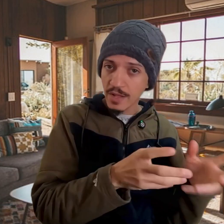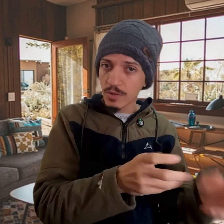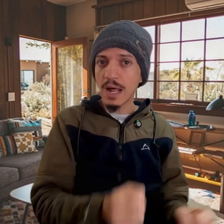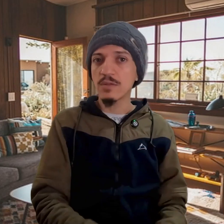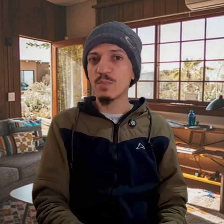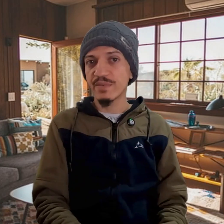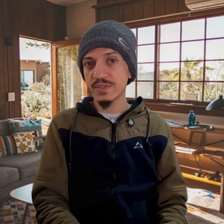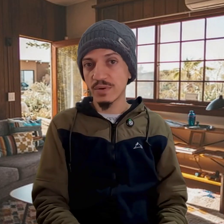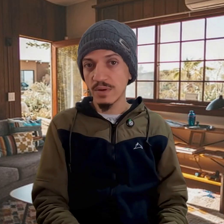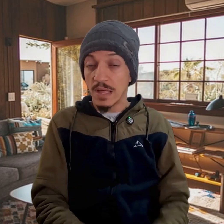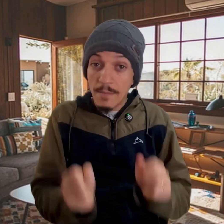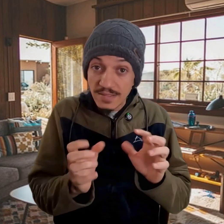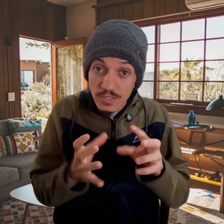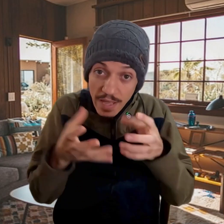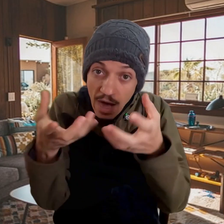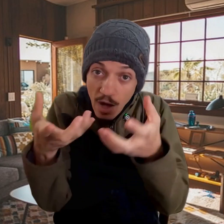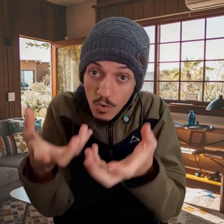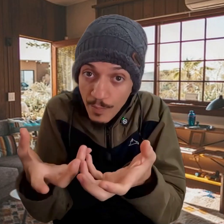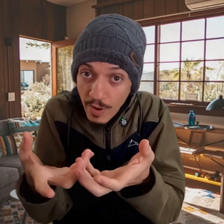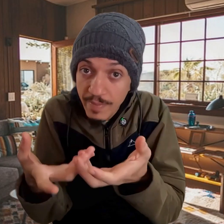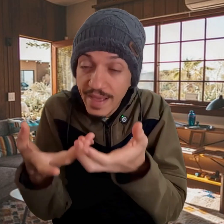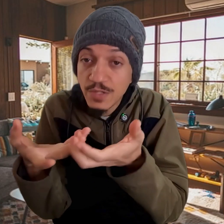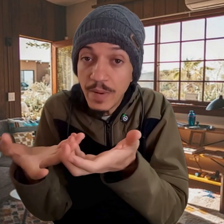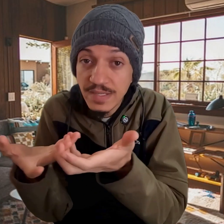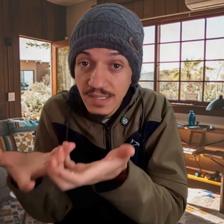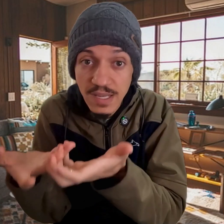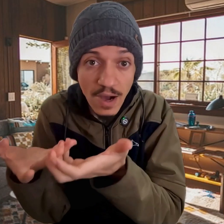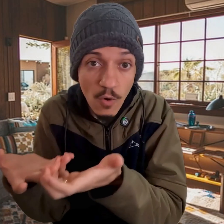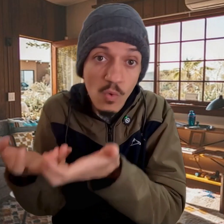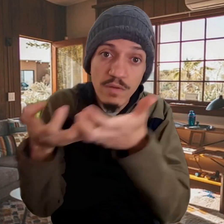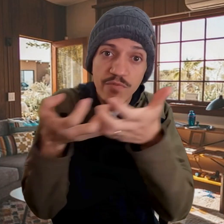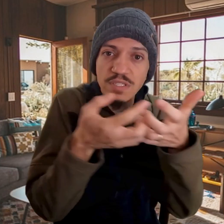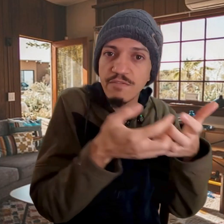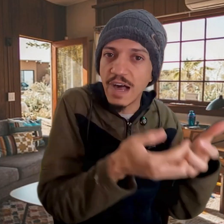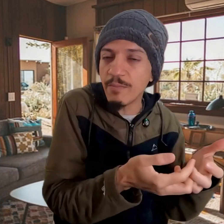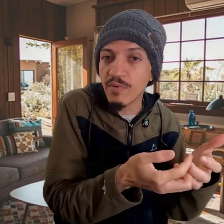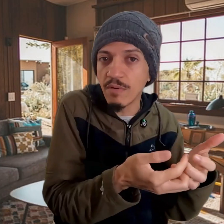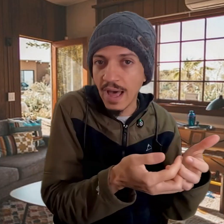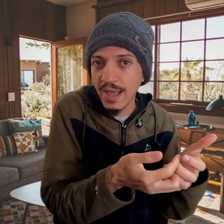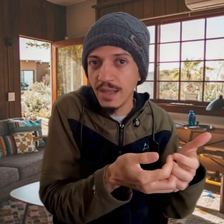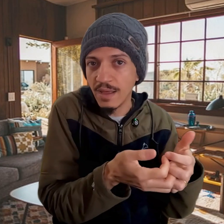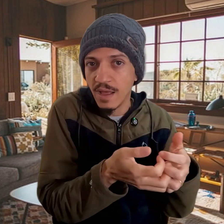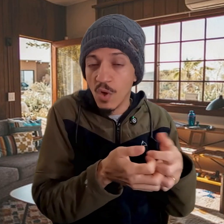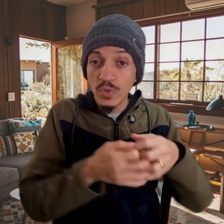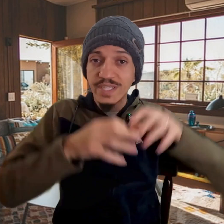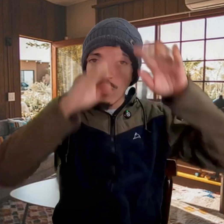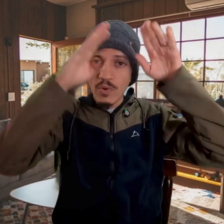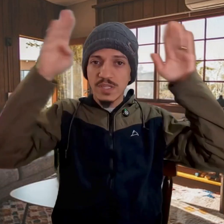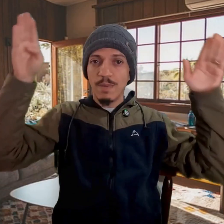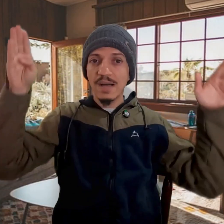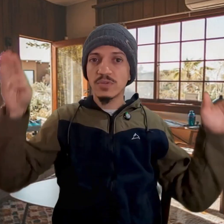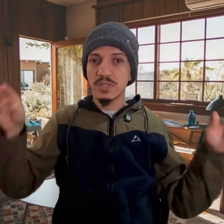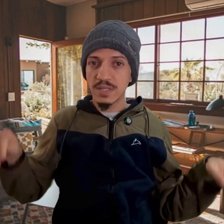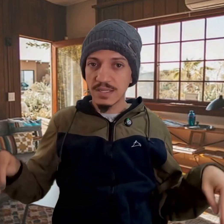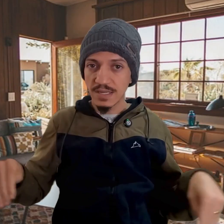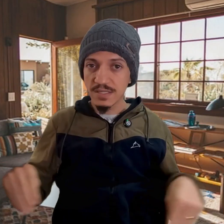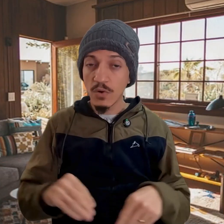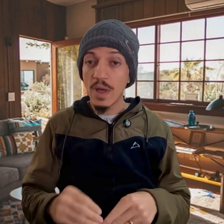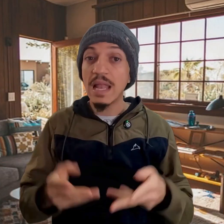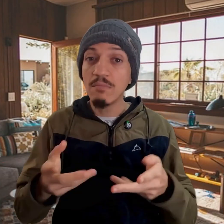lado do professor. Mas isso aí é algo para o ambiente presencial. Quando você vai para o online, o seu espaço de sinalização, ele